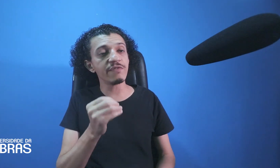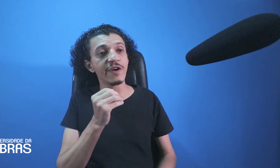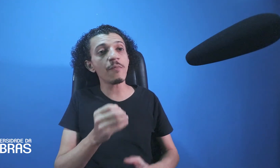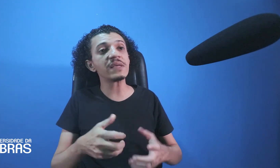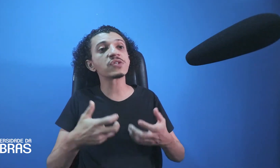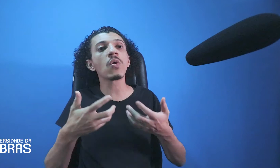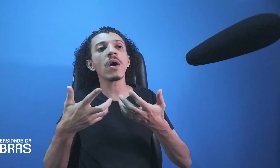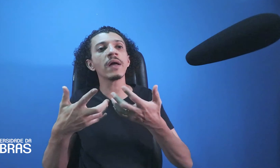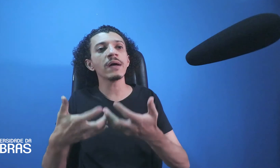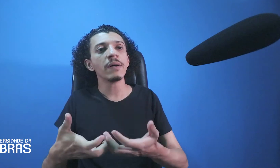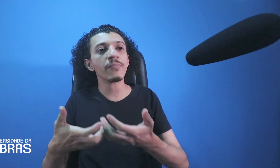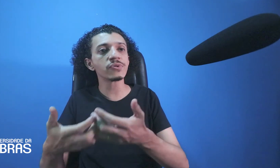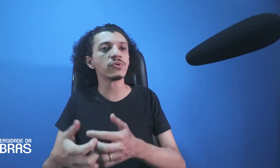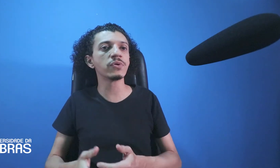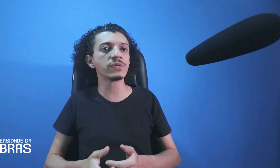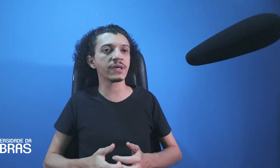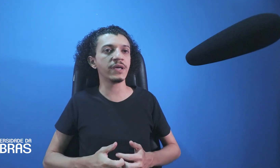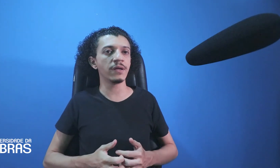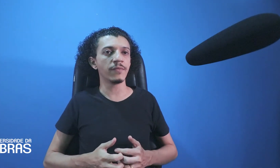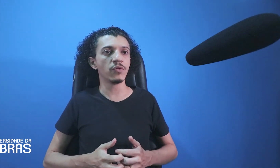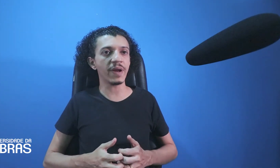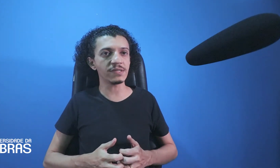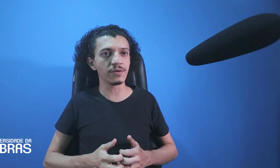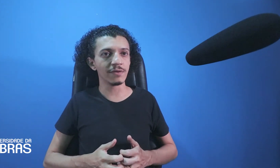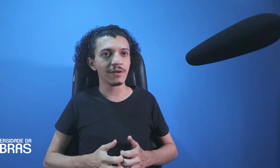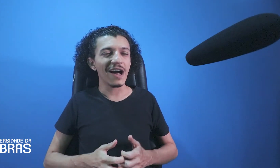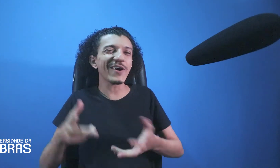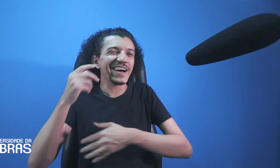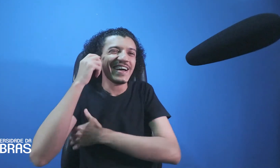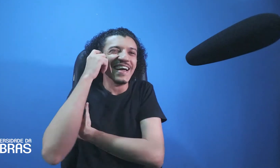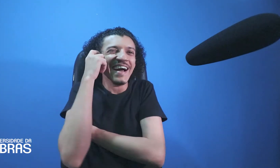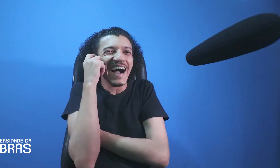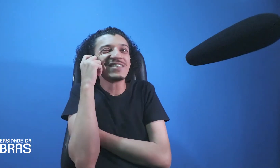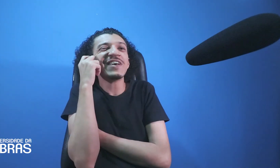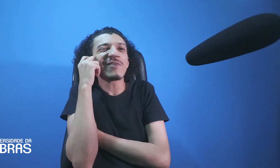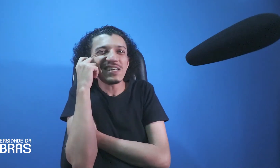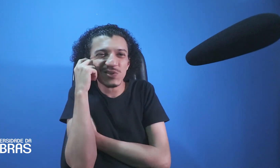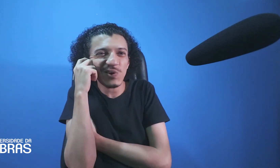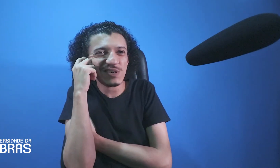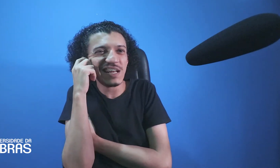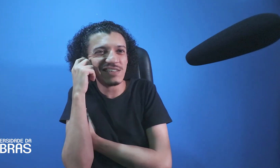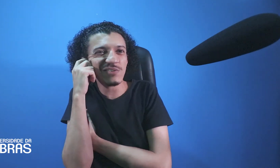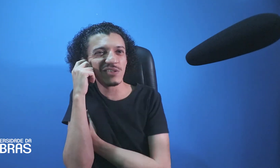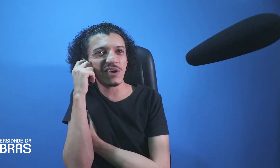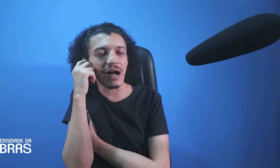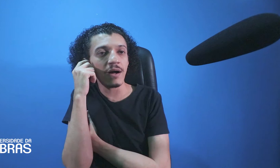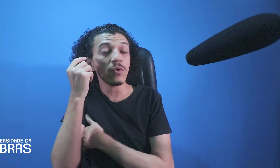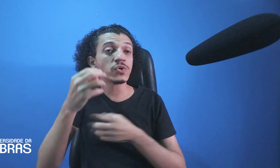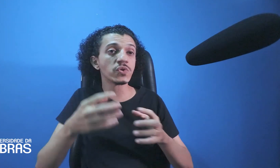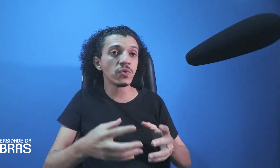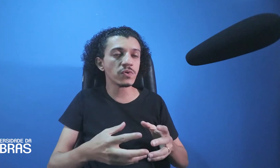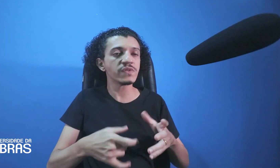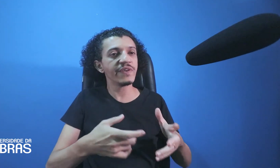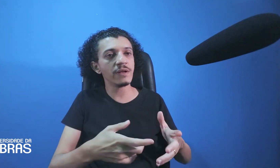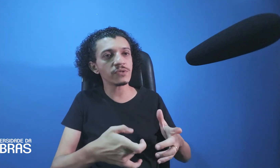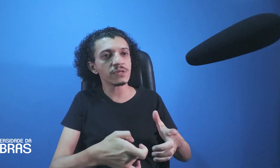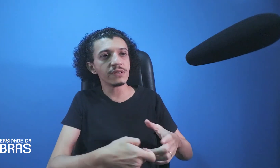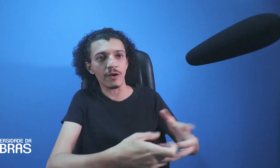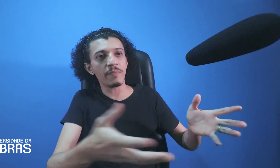uma escola para os surdos aqui do Brasil. Agora, adivinha quais surdos eles iam educar? Os surdos filhos da